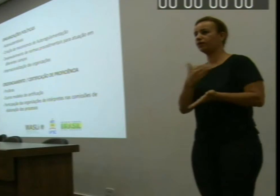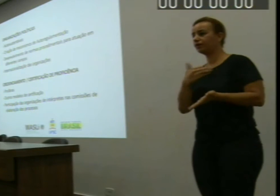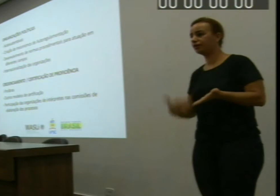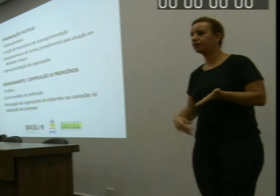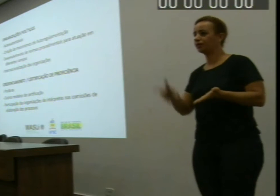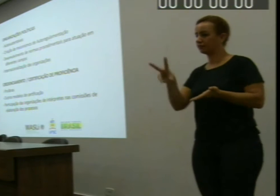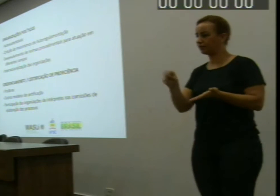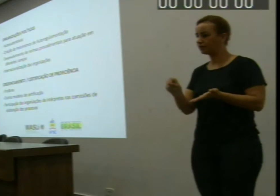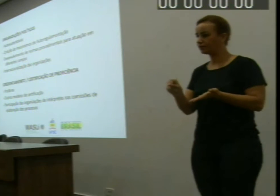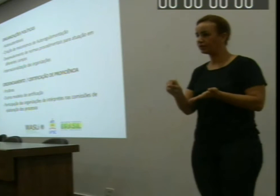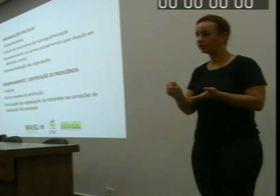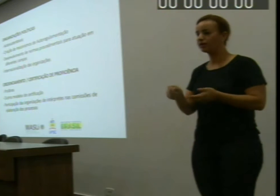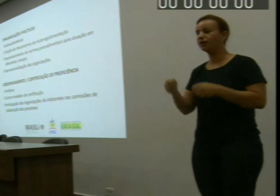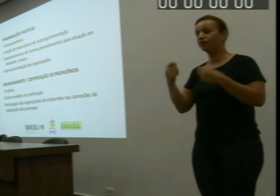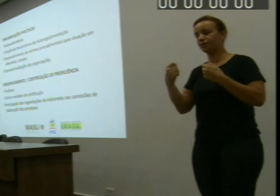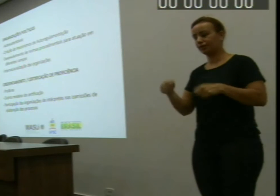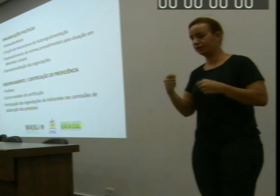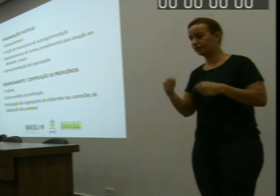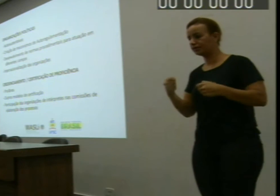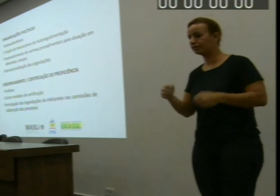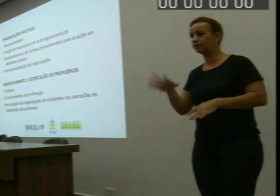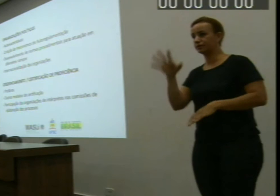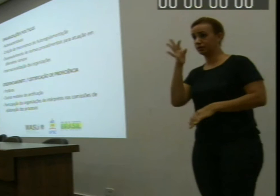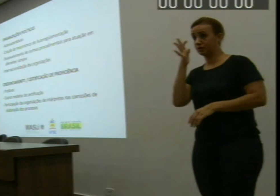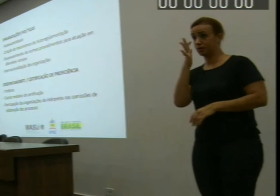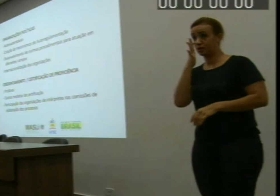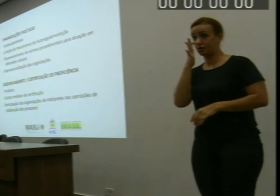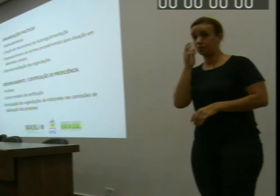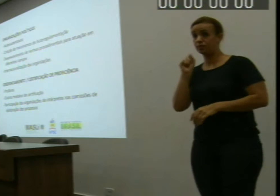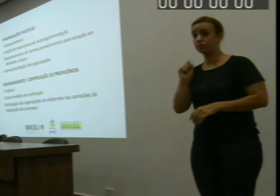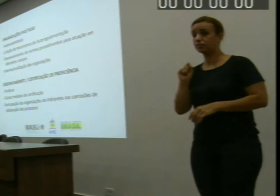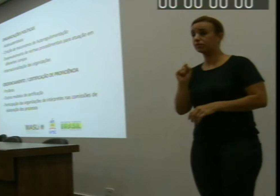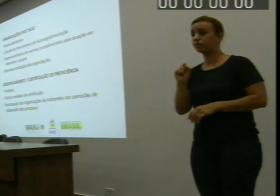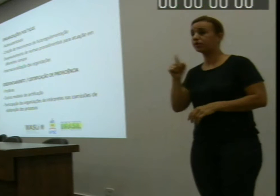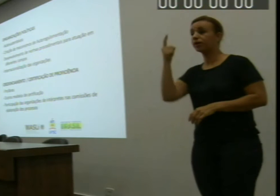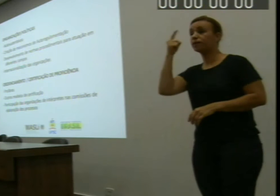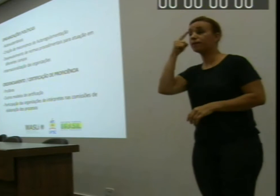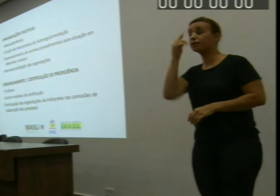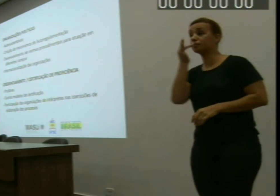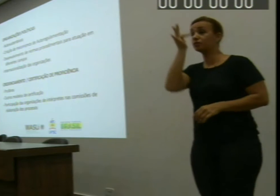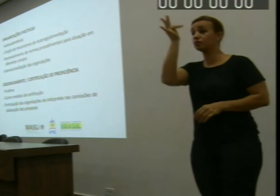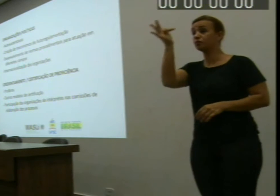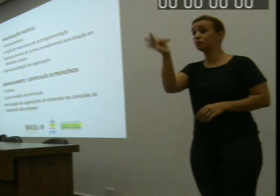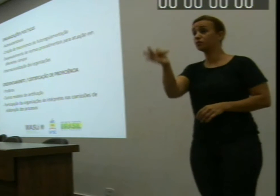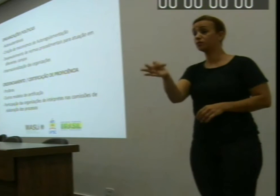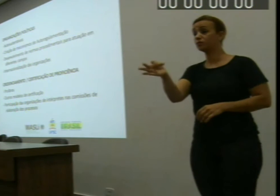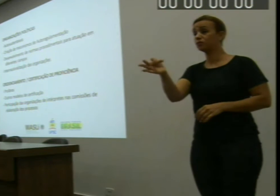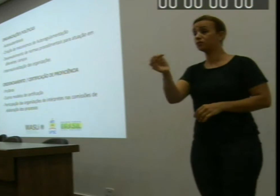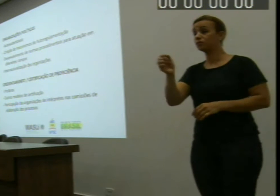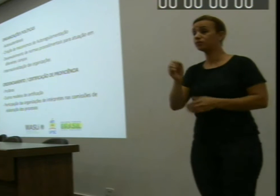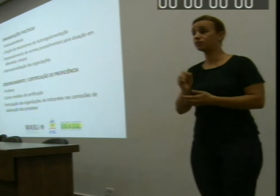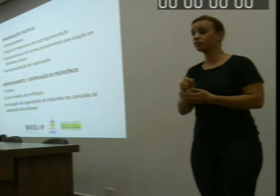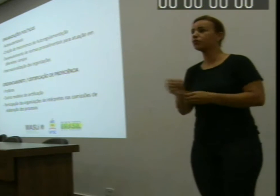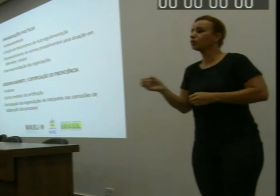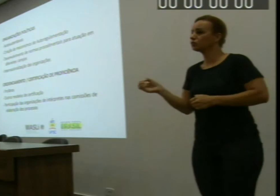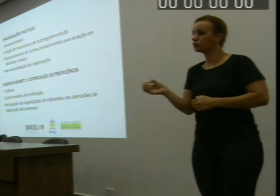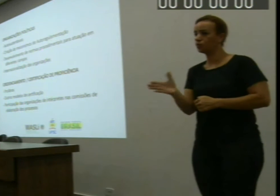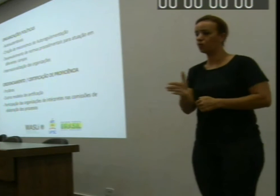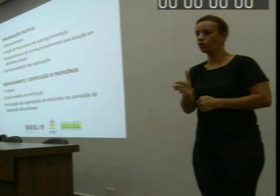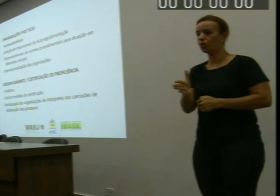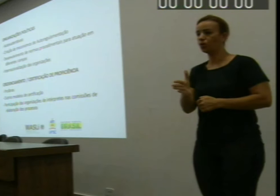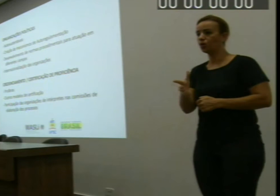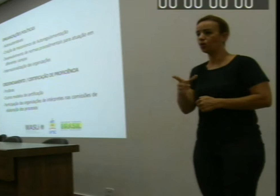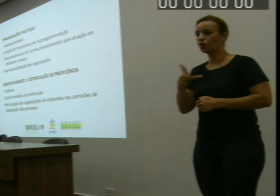de olharmos para para aquilo que já está impedido é a gente pensar no futuro em uma nova